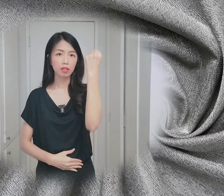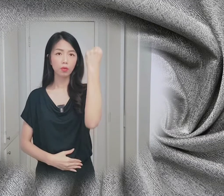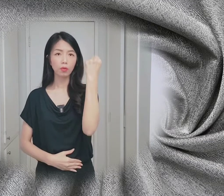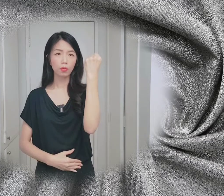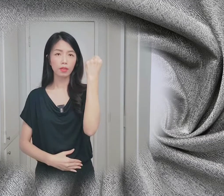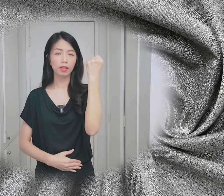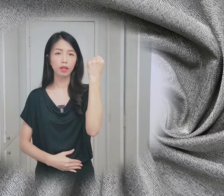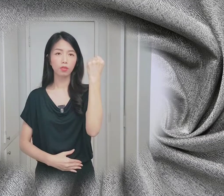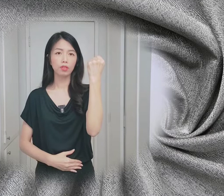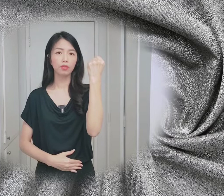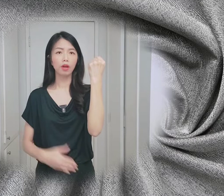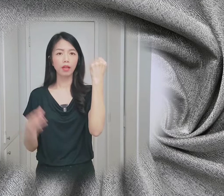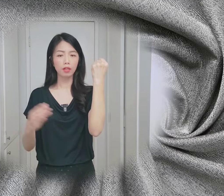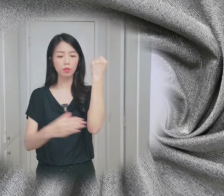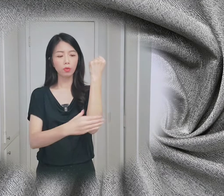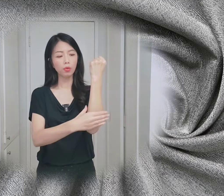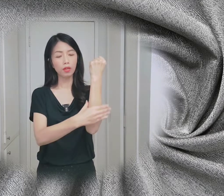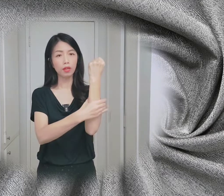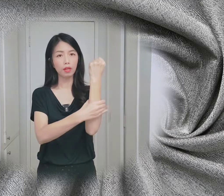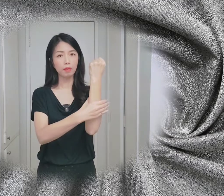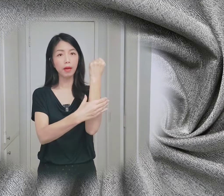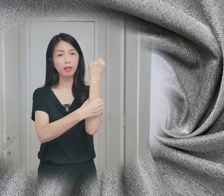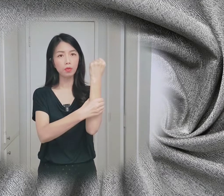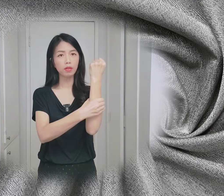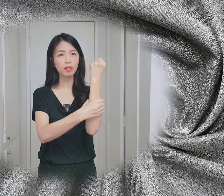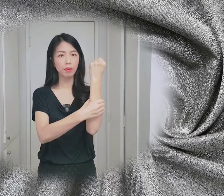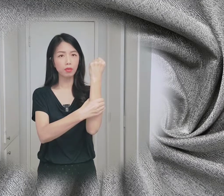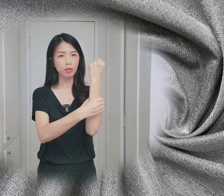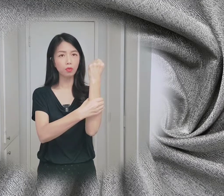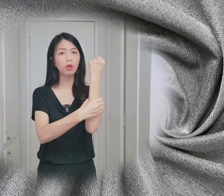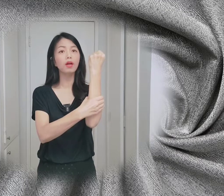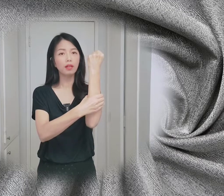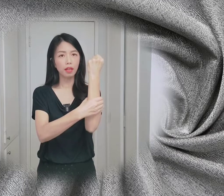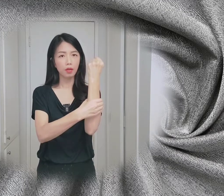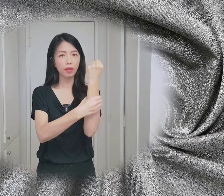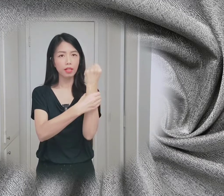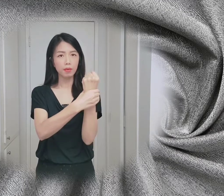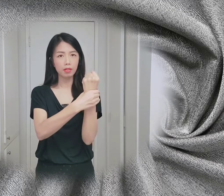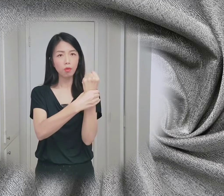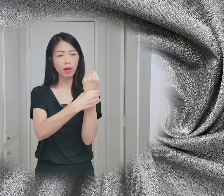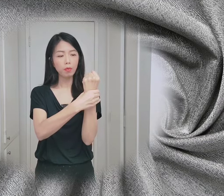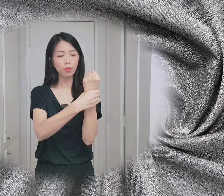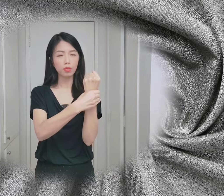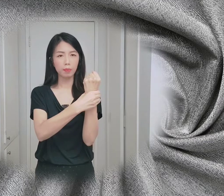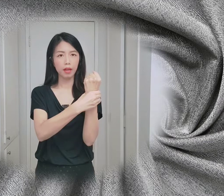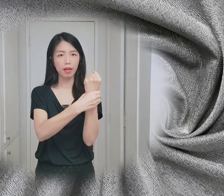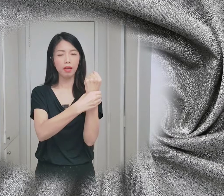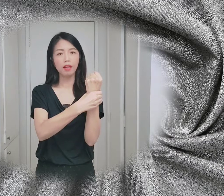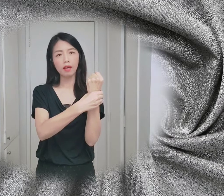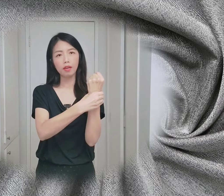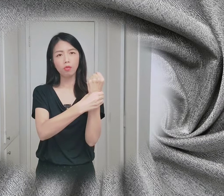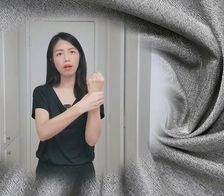주먹을 쥐시고 이 상태로 두시고요. 다른 손으로 이 팔 쪽을 잡아주시고 그대로 내리시면서 팔목 쪽으로